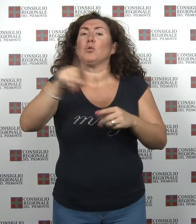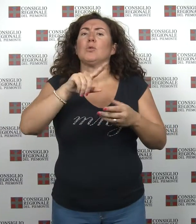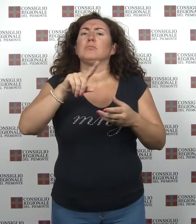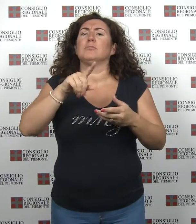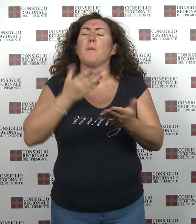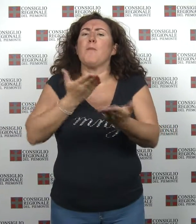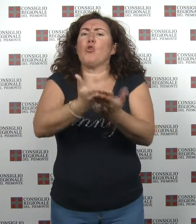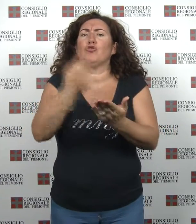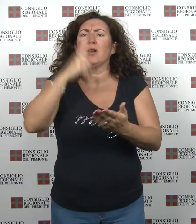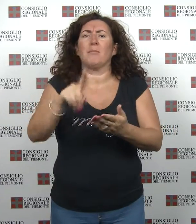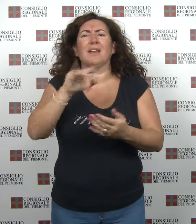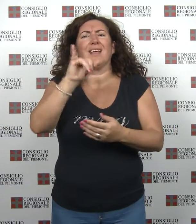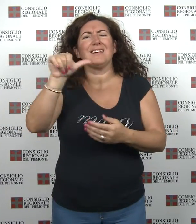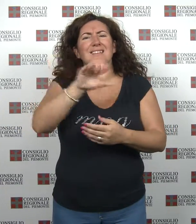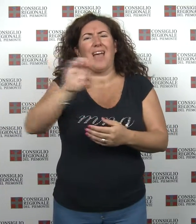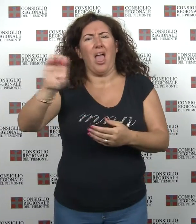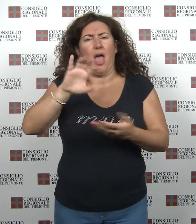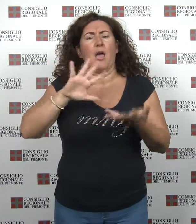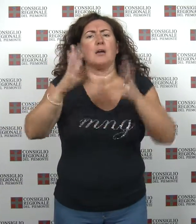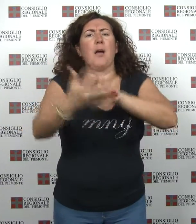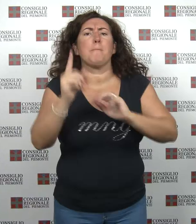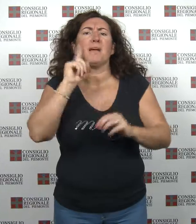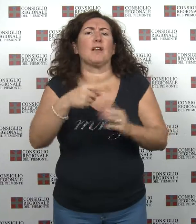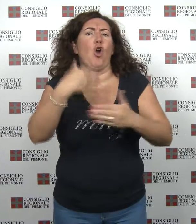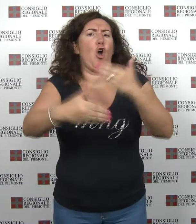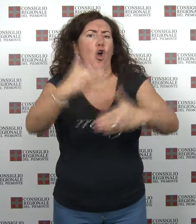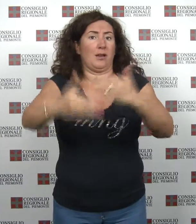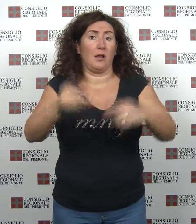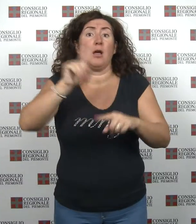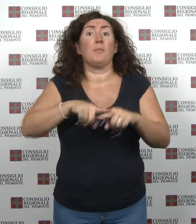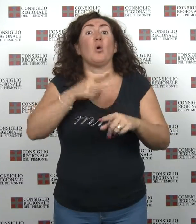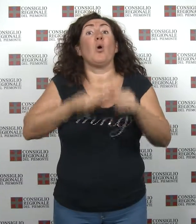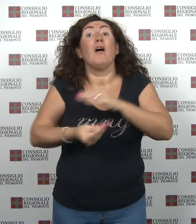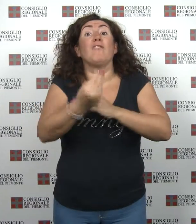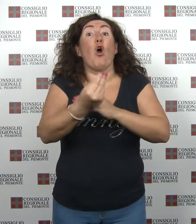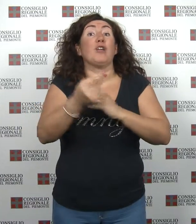una comunicazione sulla fecondazione eterologa, cui è seguito un ampio dibattito.